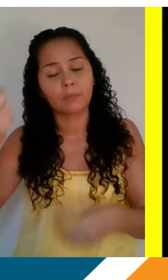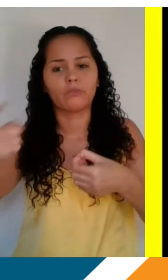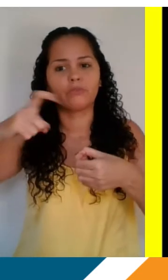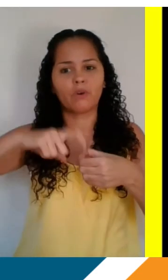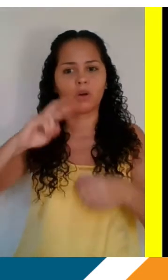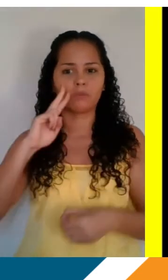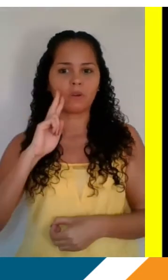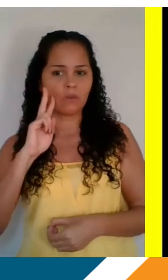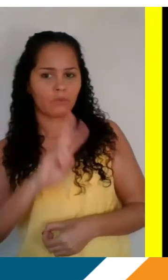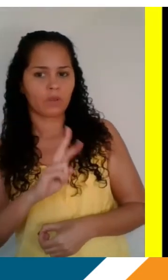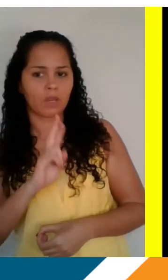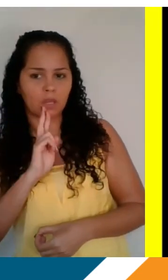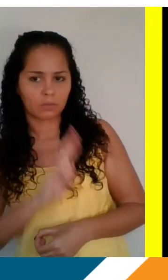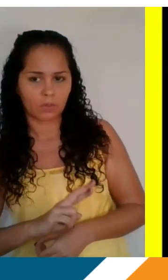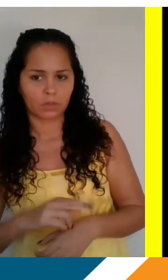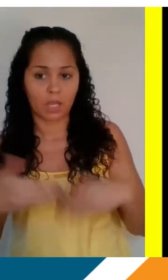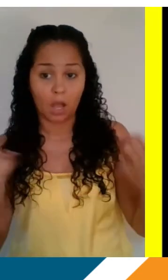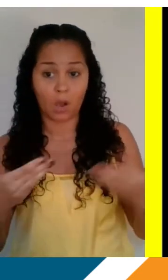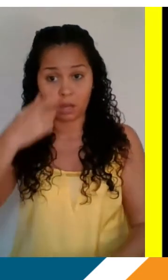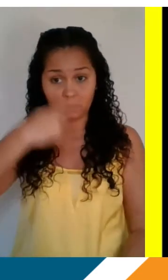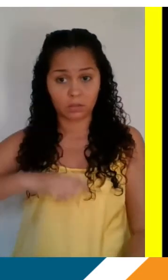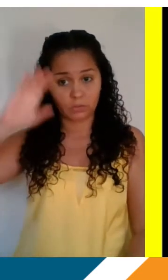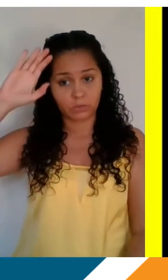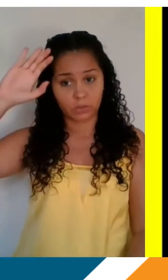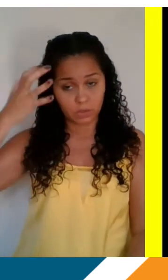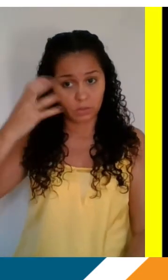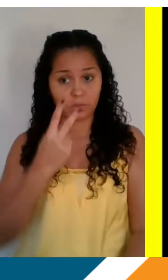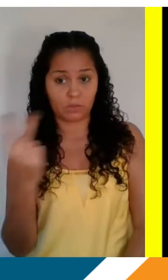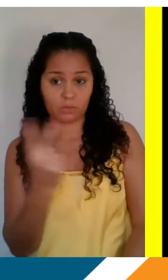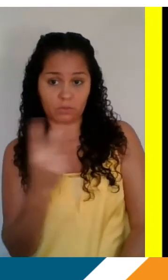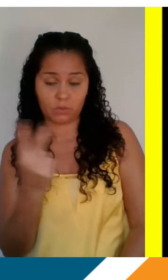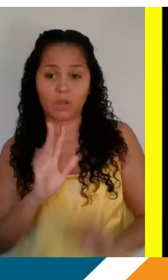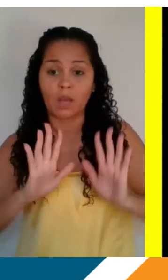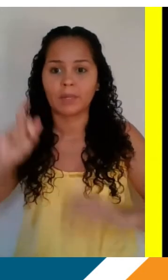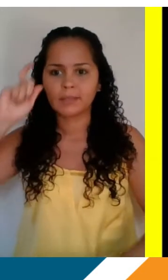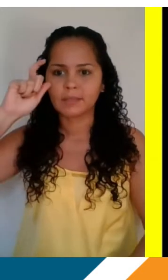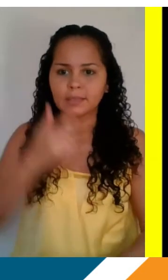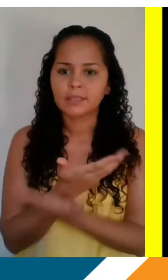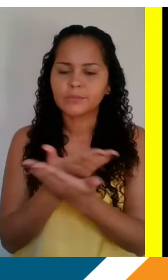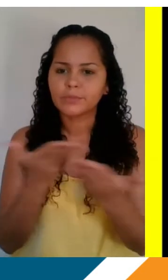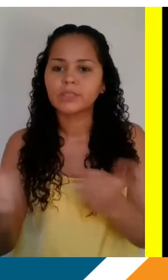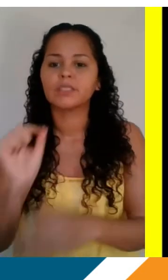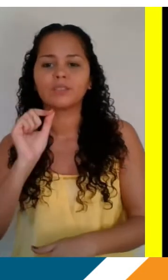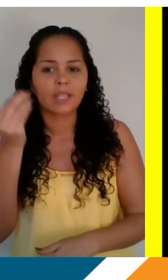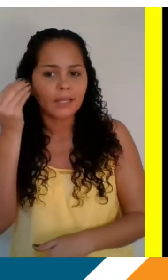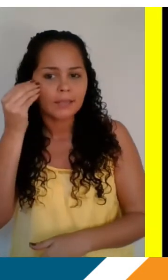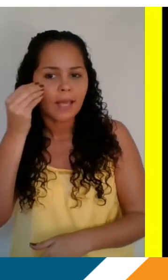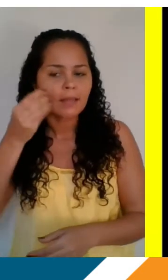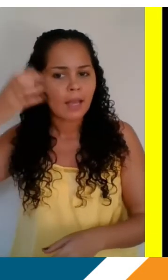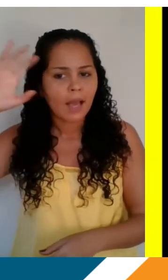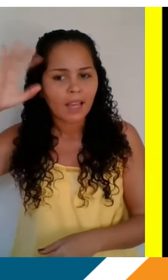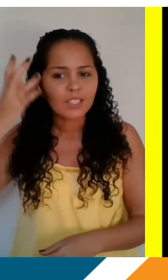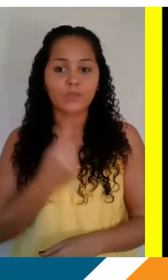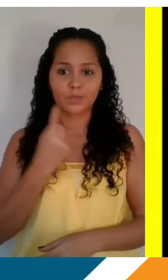a resolução, tá? Que eu vou resolver esses 2 exercícios aí e é mais interessante, mais eficiente que vocês tentem resolver e